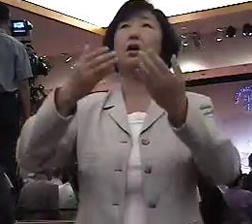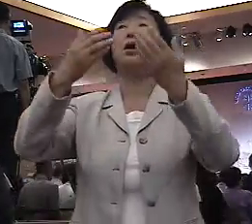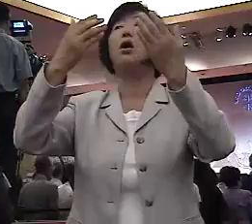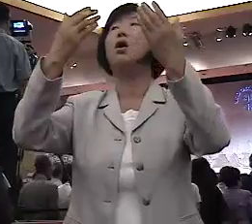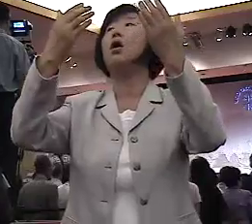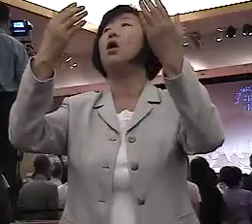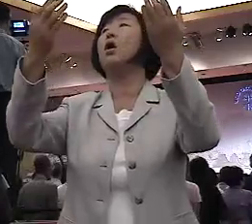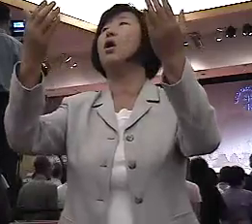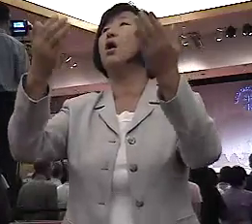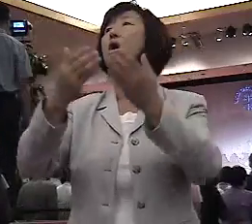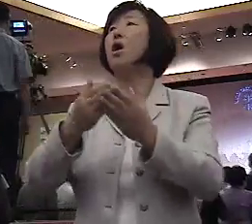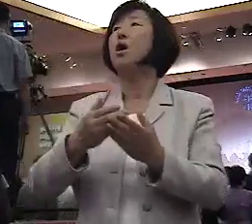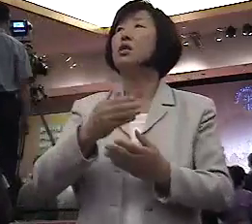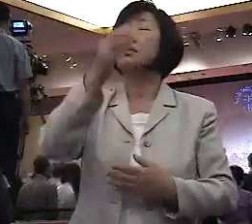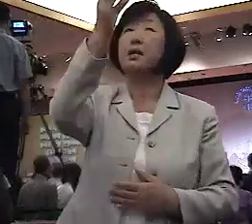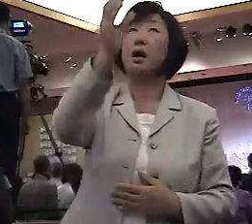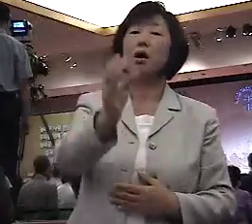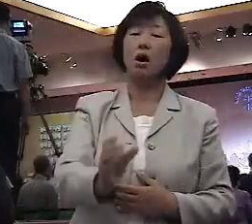찬양하리라.